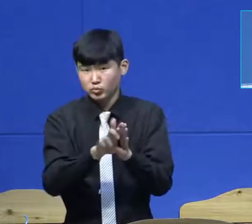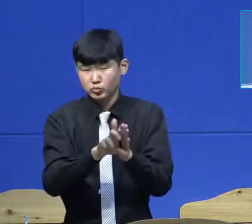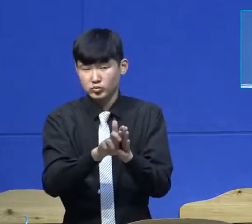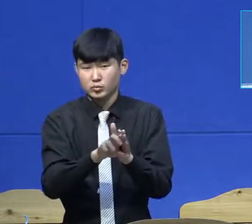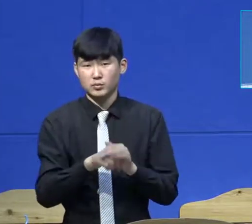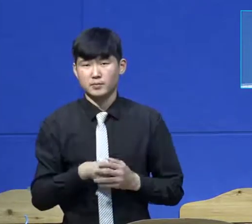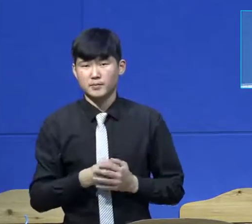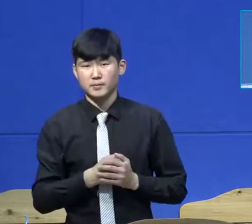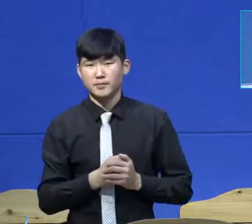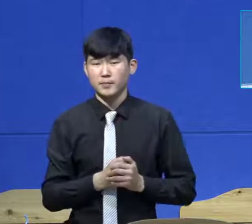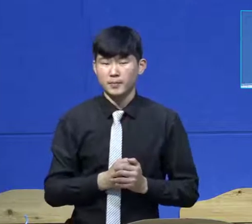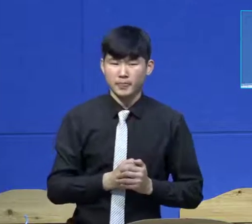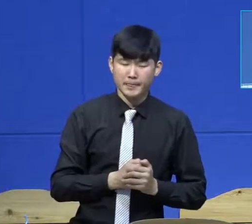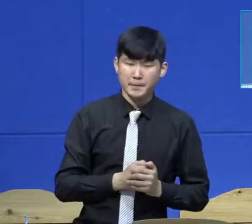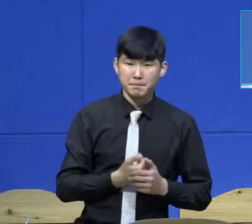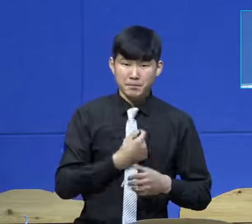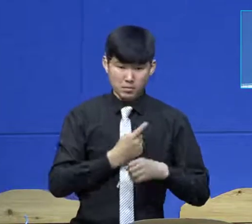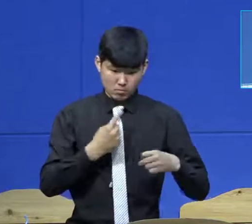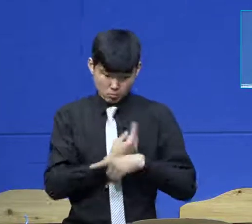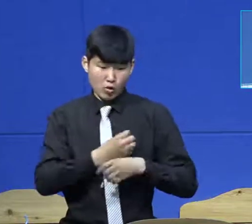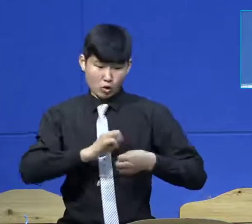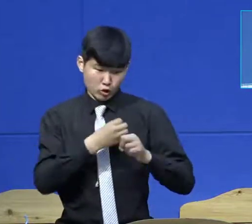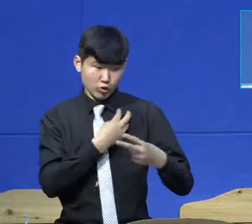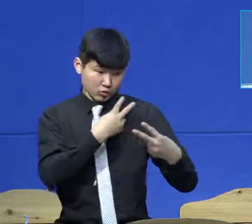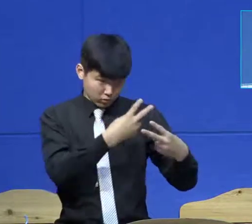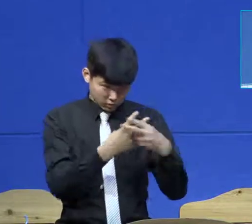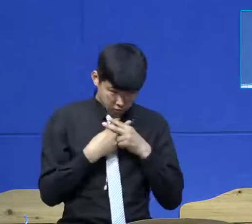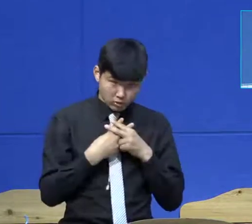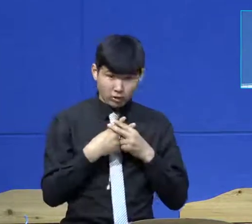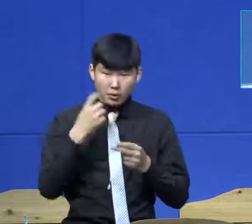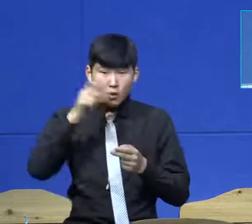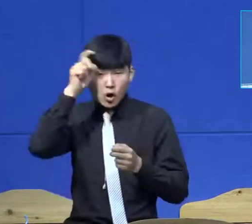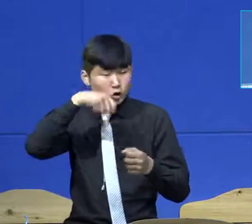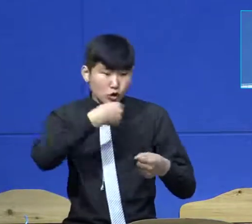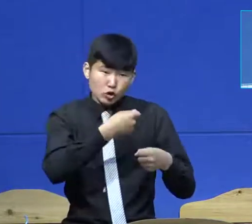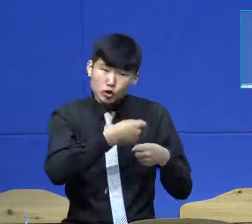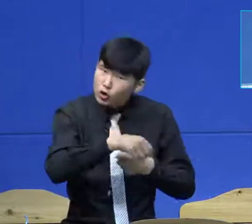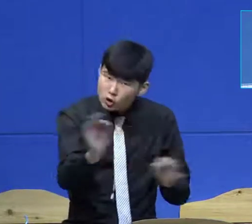Нүг гим хэрэг үйлдэл шоронд орцсон байгаа хүний тэр төлөөсөө төлөхгүйгээр гарч ирч чадах уу?